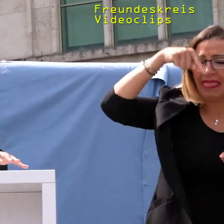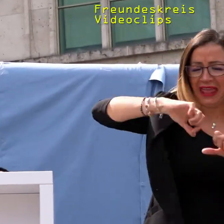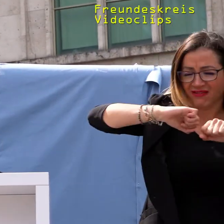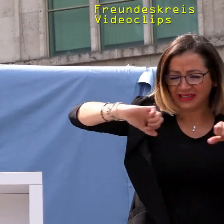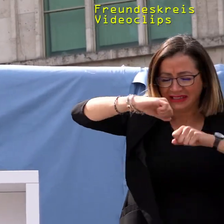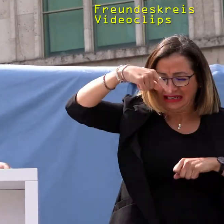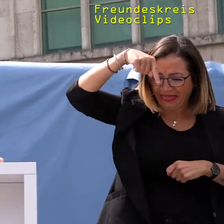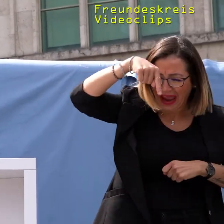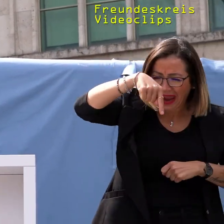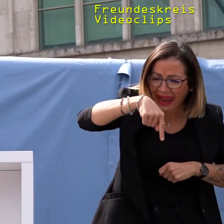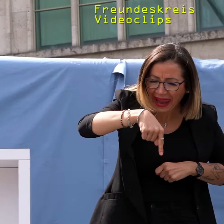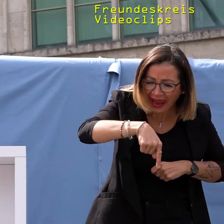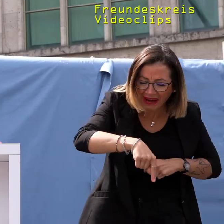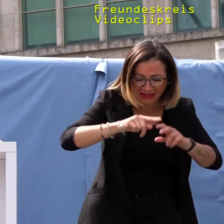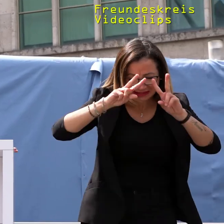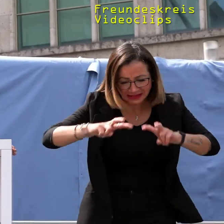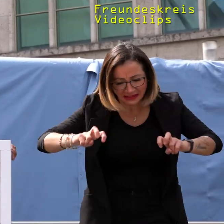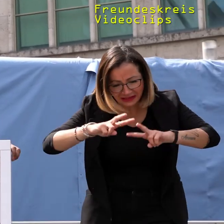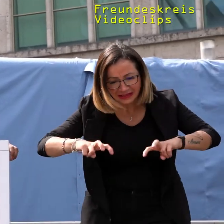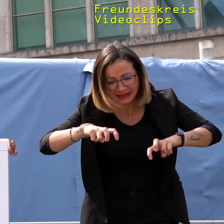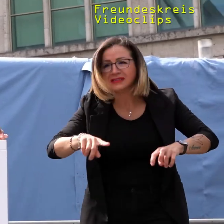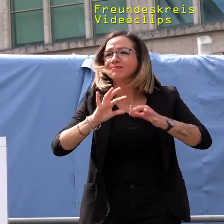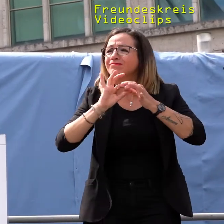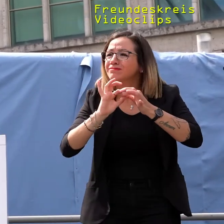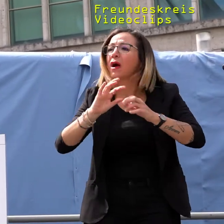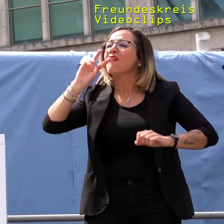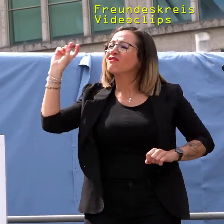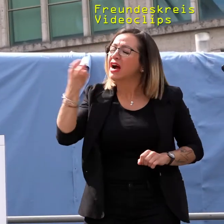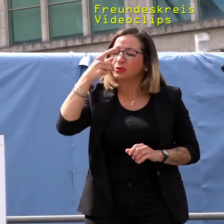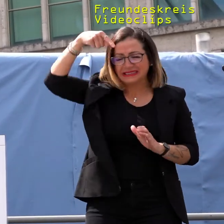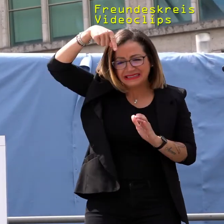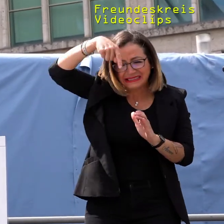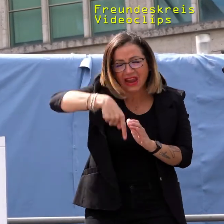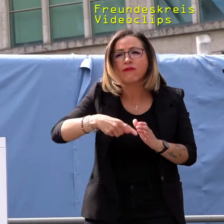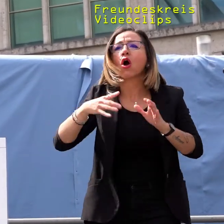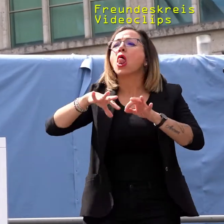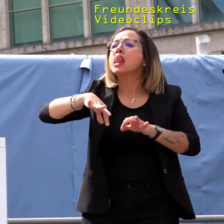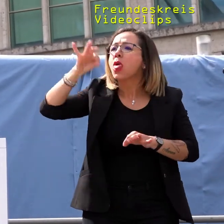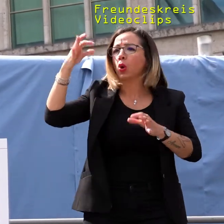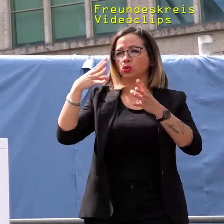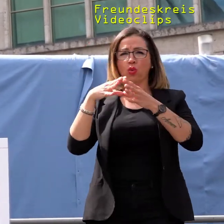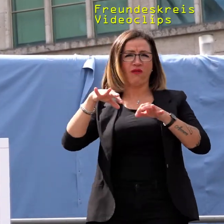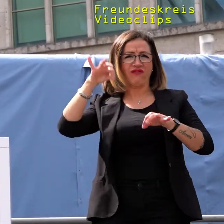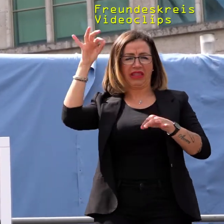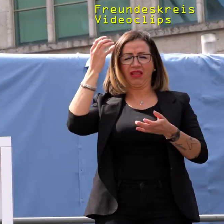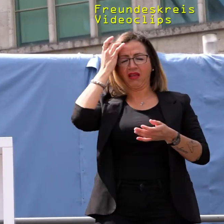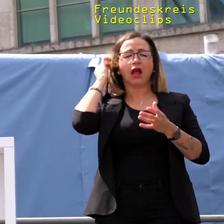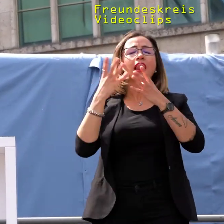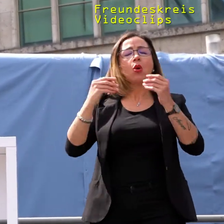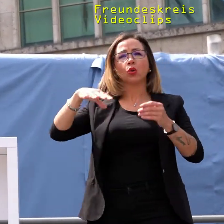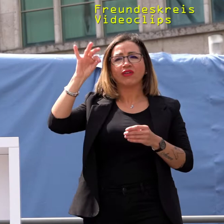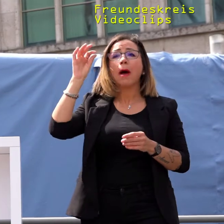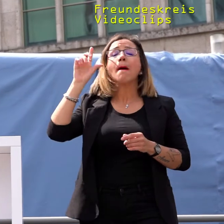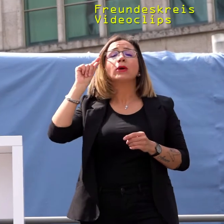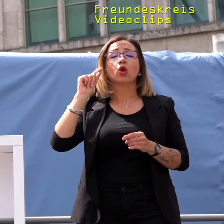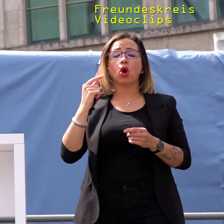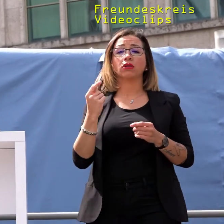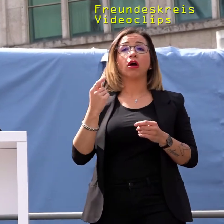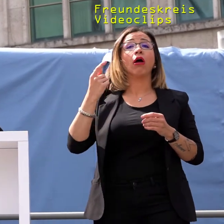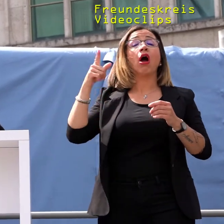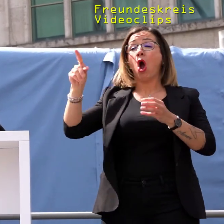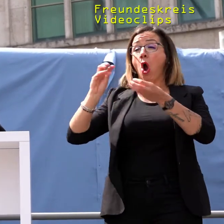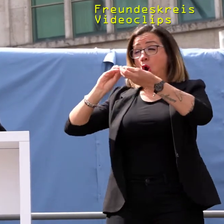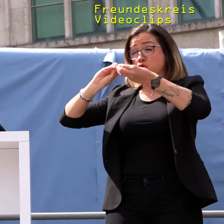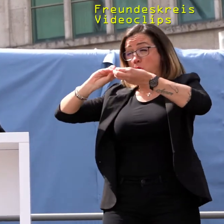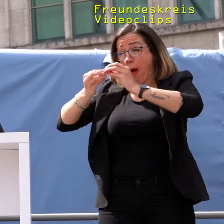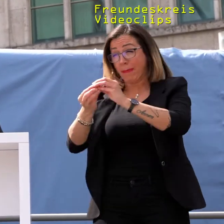benötigen komplizierte, tiefgreifende und systematische Lösungen. Einfach ausgedrückt, komplizierte Probleme wurden noch nie durch einfache Lösungen